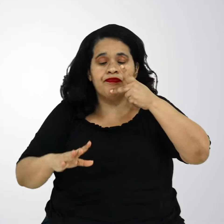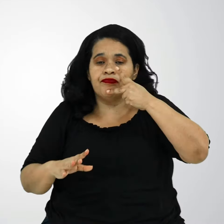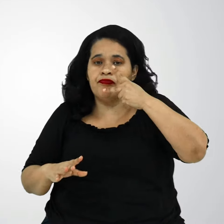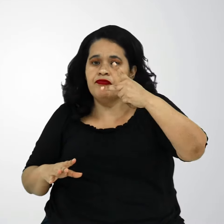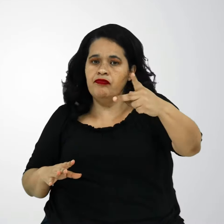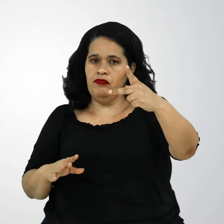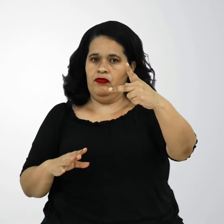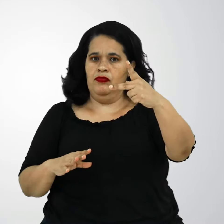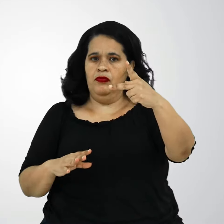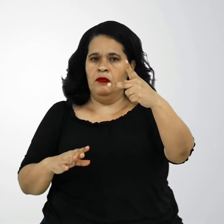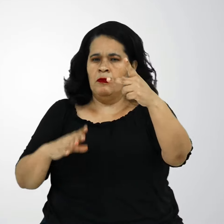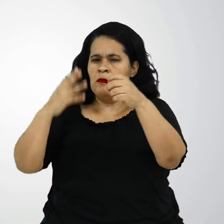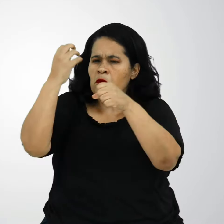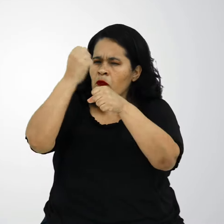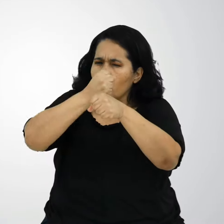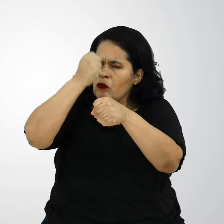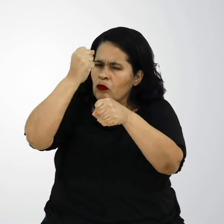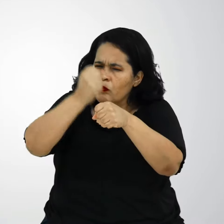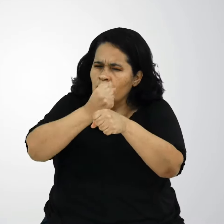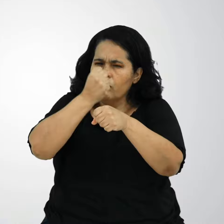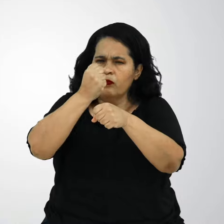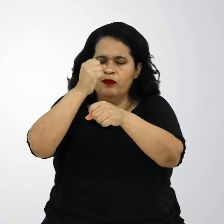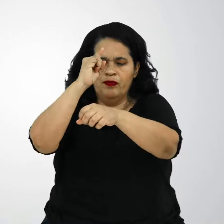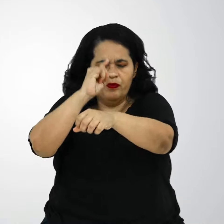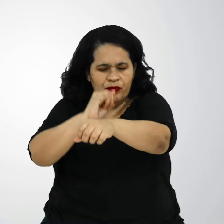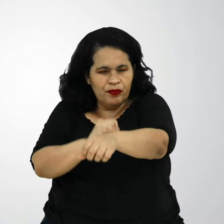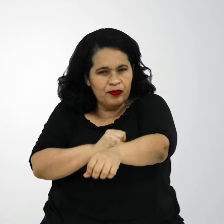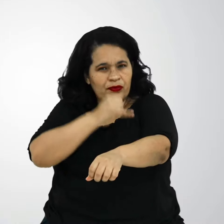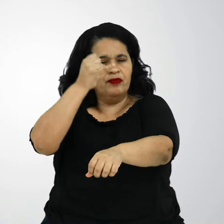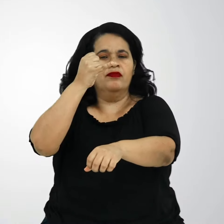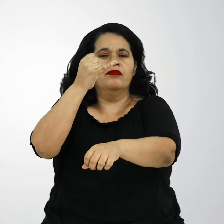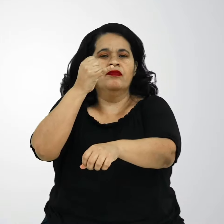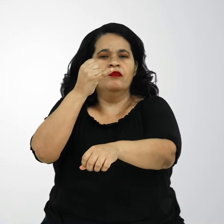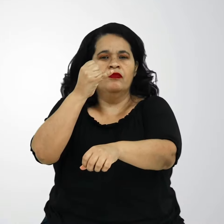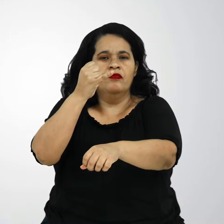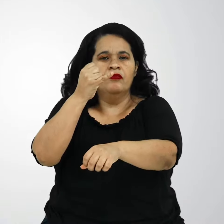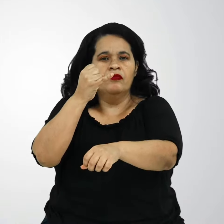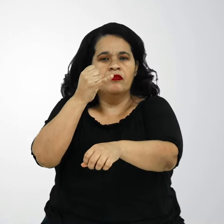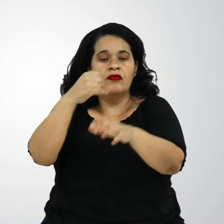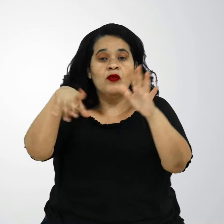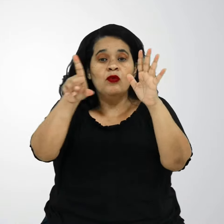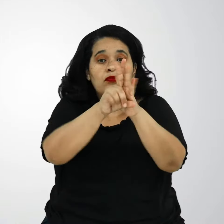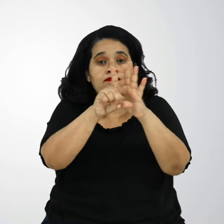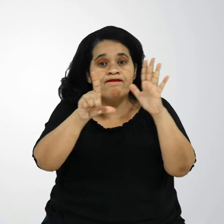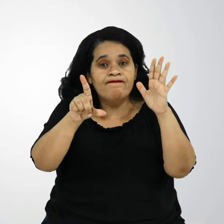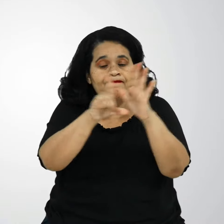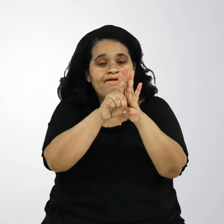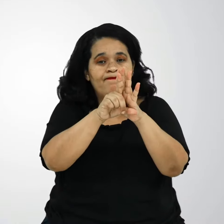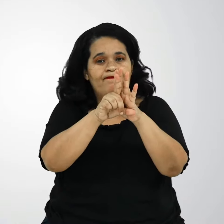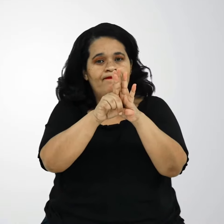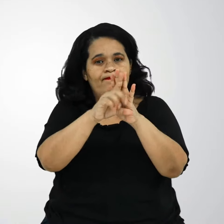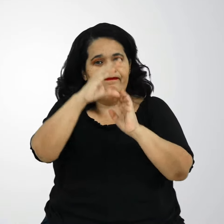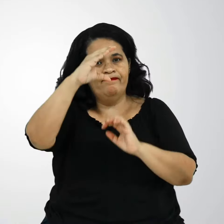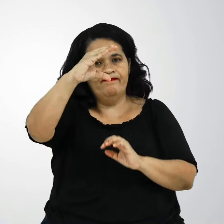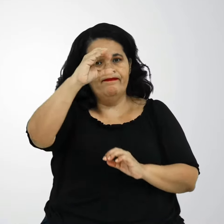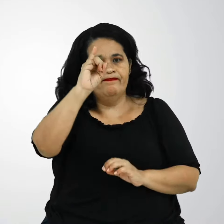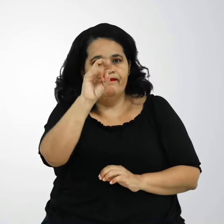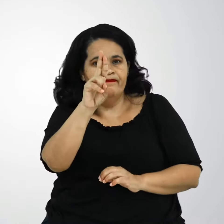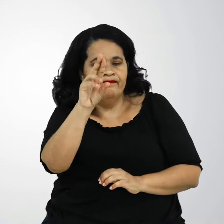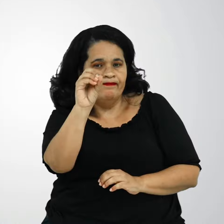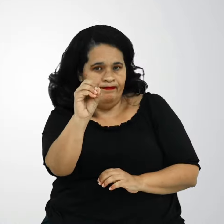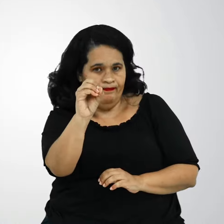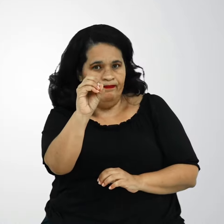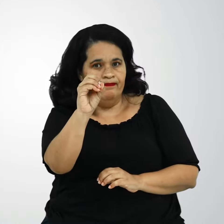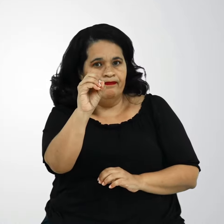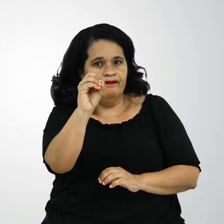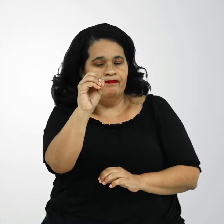da reconstrução de Jerusalém têm uma ligação direta a Ciro, ao decreto de Ciro, e não outro decreto